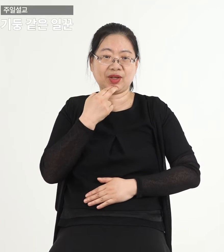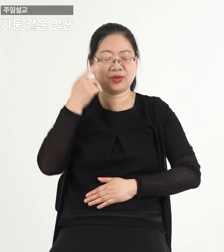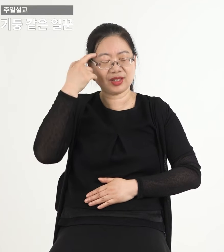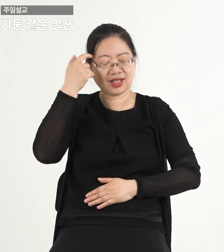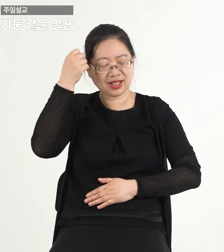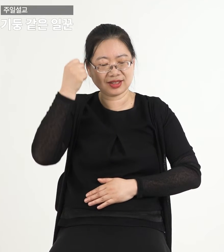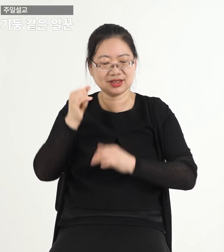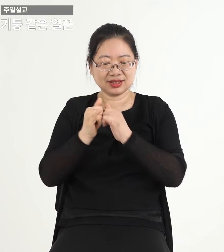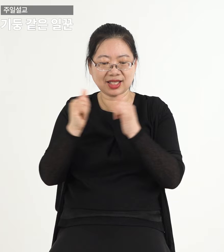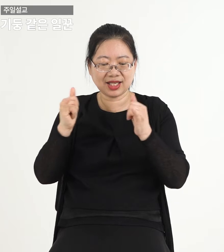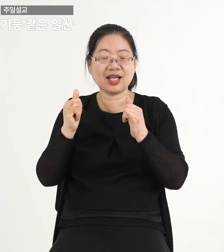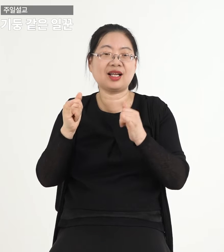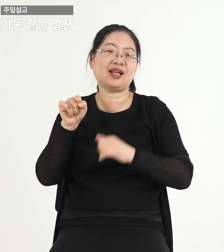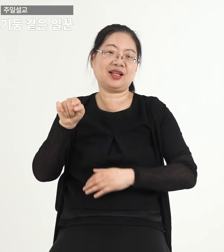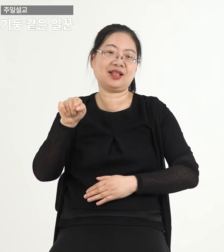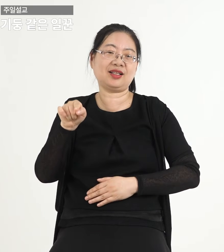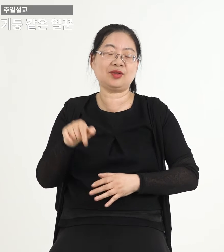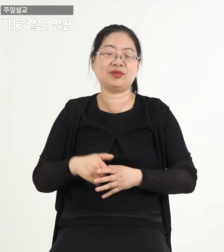줄 아는 자.